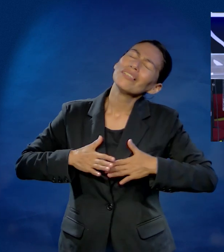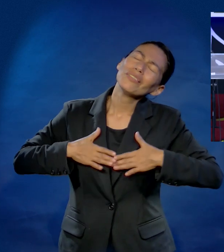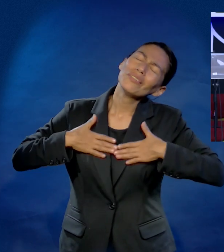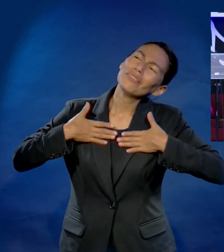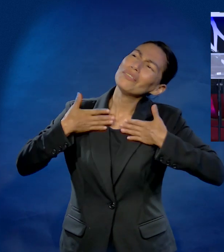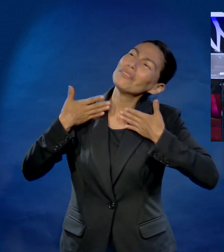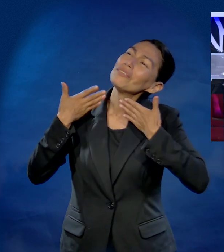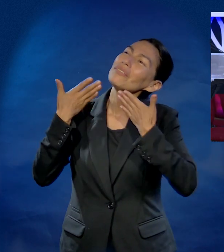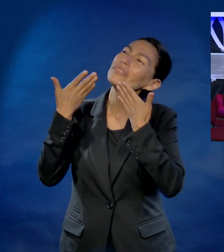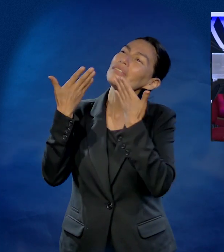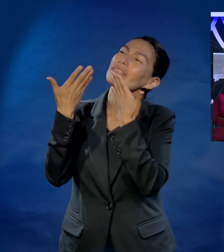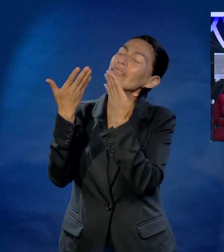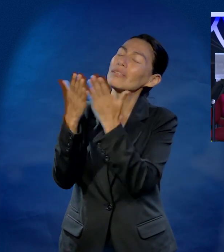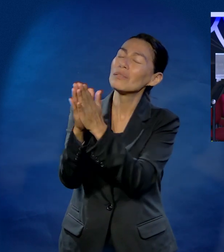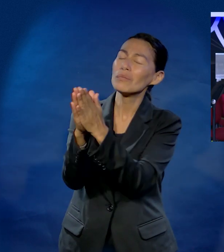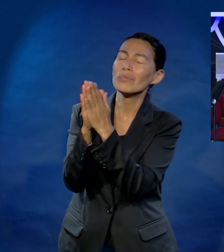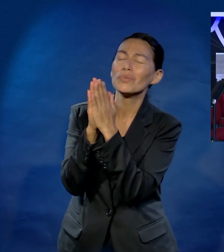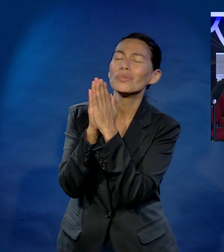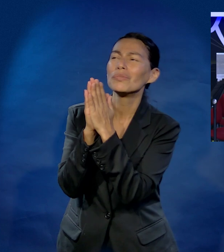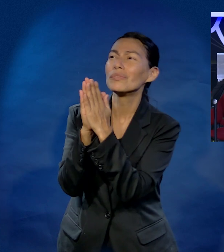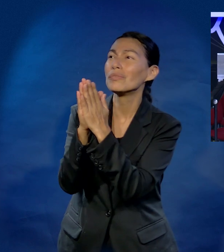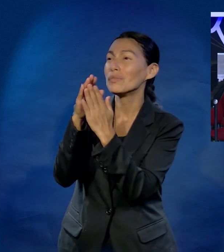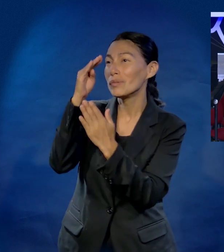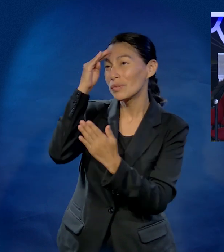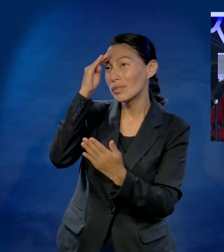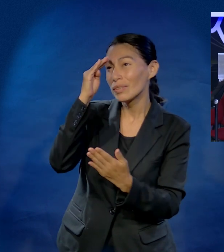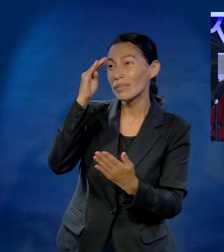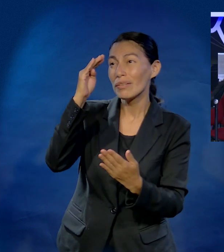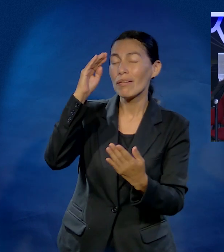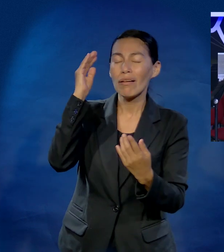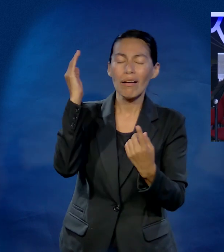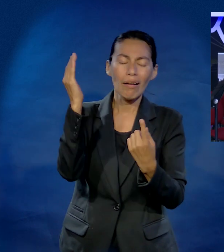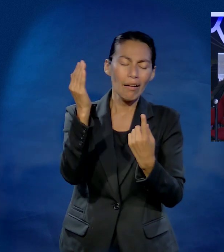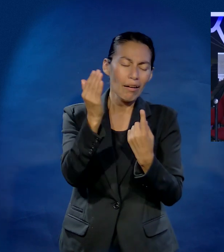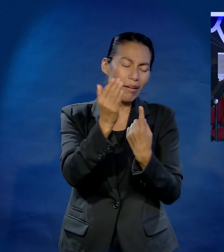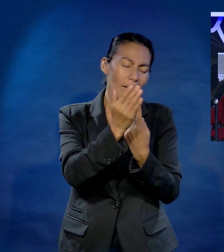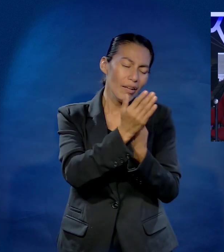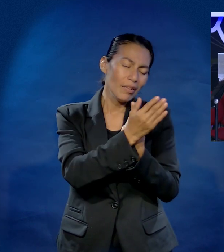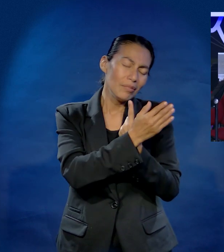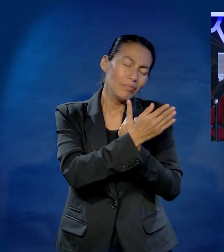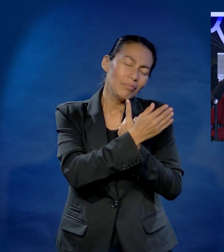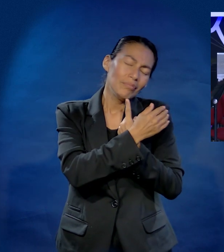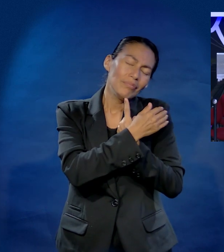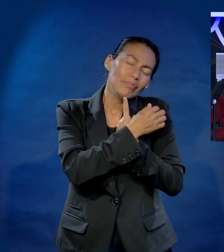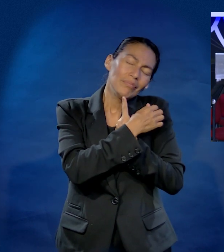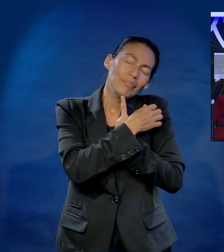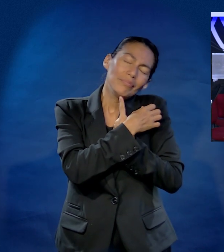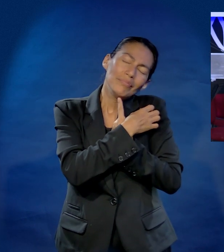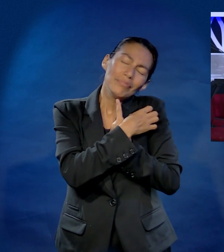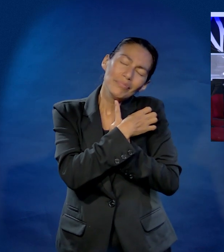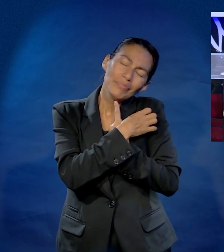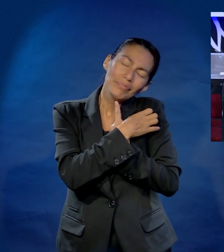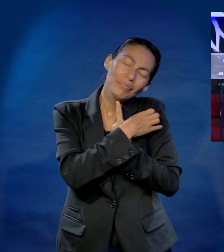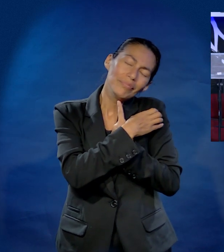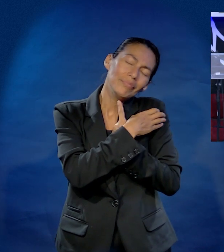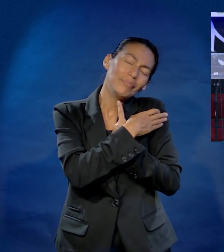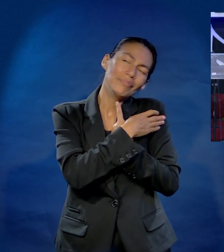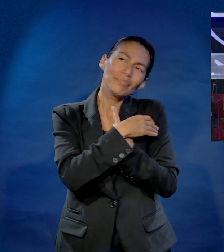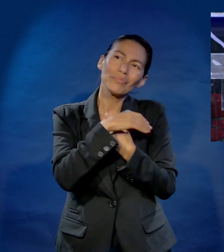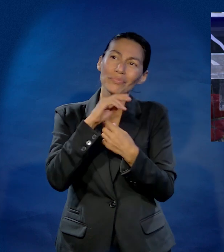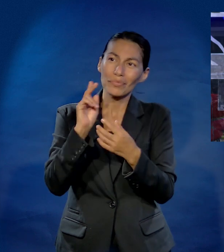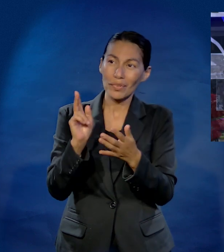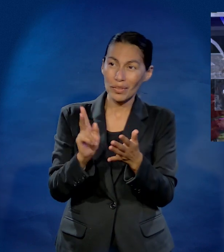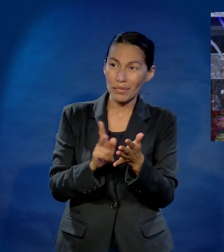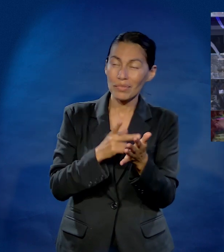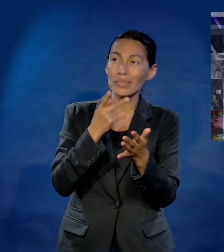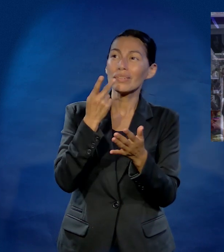Dame valor para enfrentar, dame la fe para confiar,